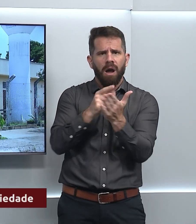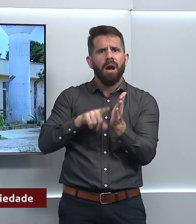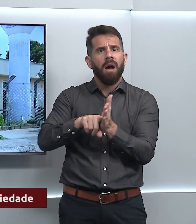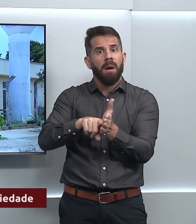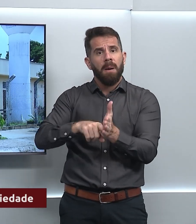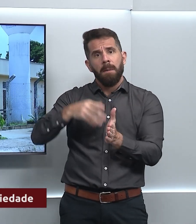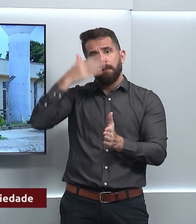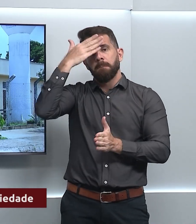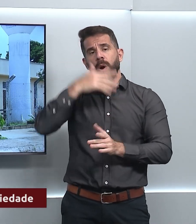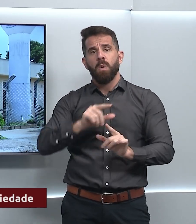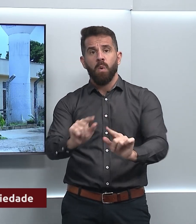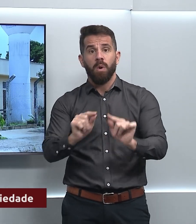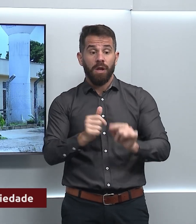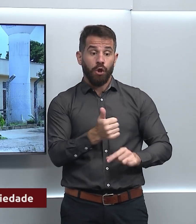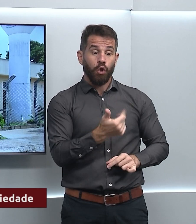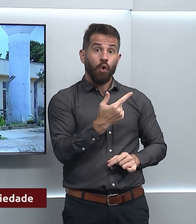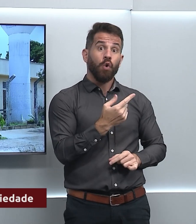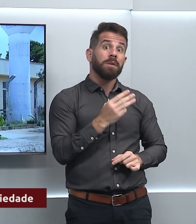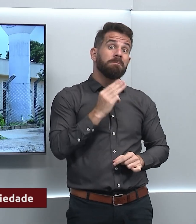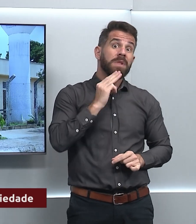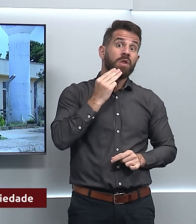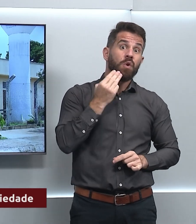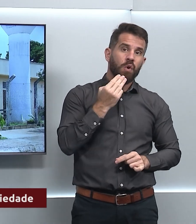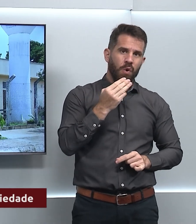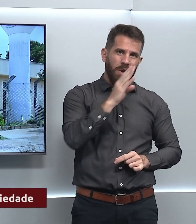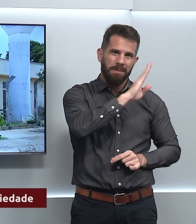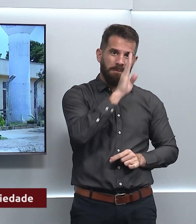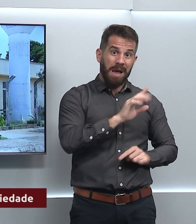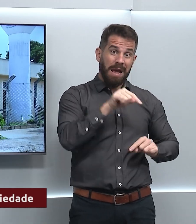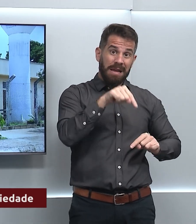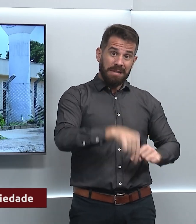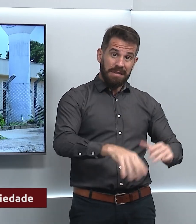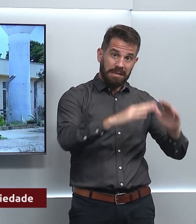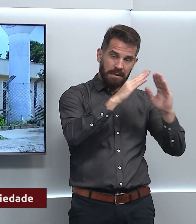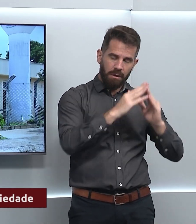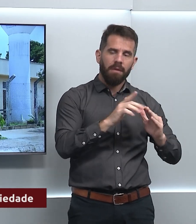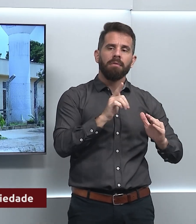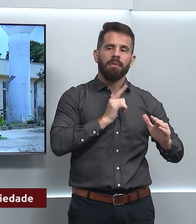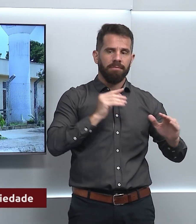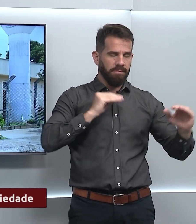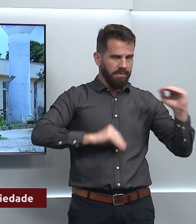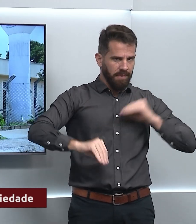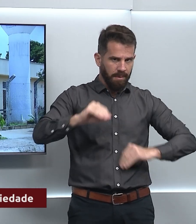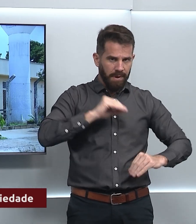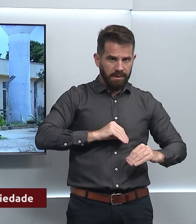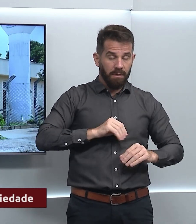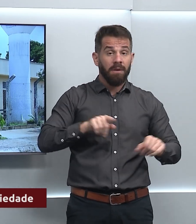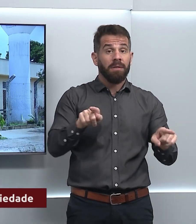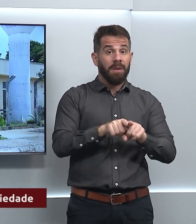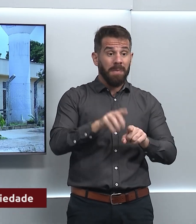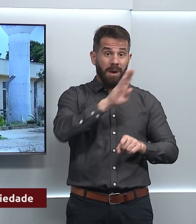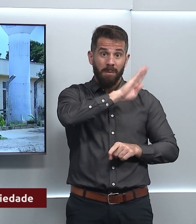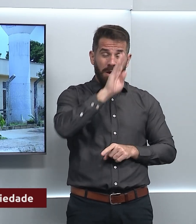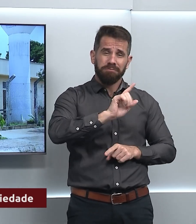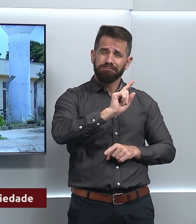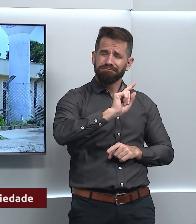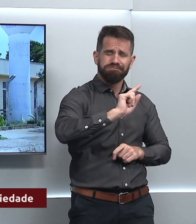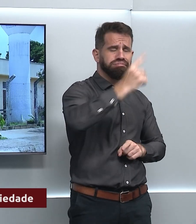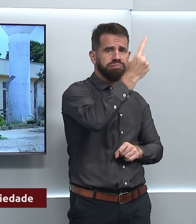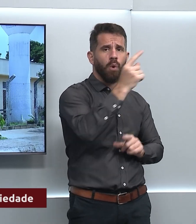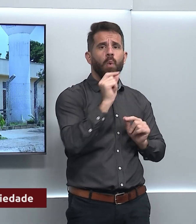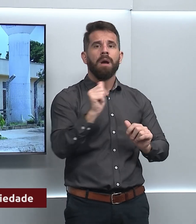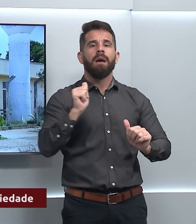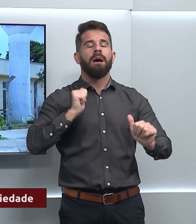brasileiros sofrem com a depressão. Além disso, a pesquisa revela que o Brasil é líder no mundo em casos de transtorno de